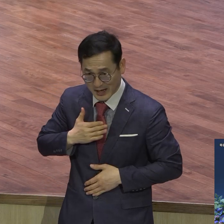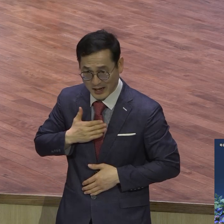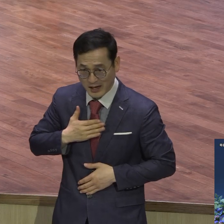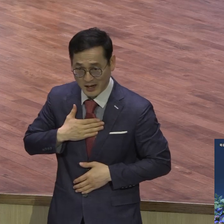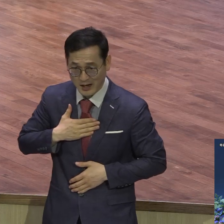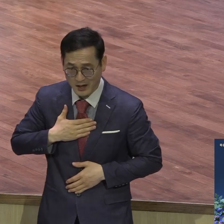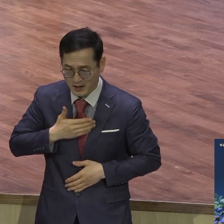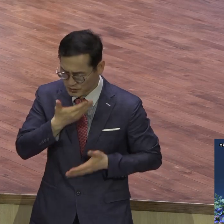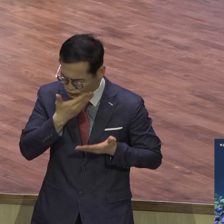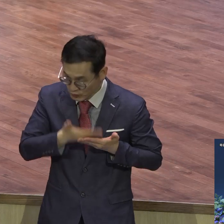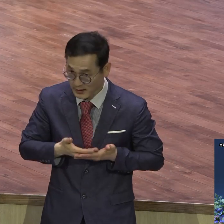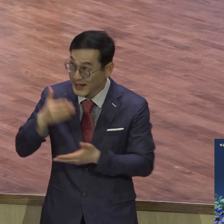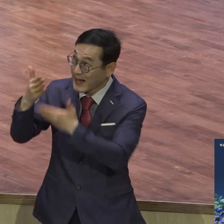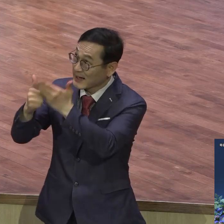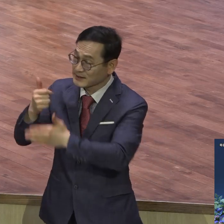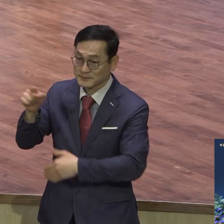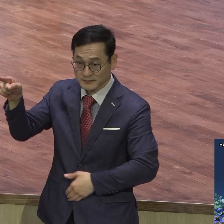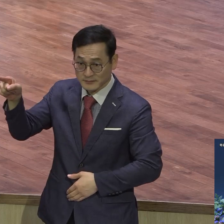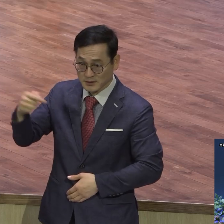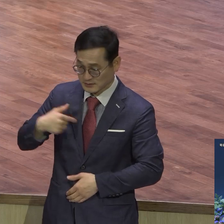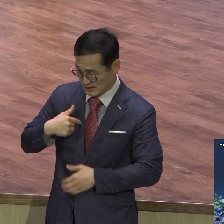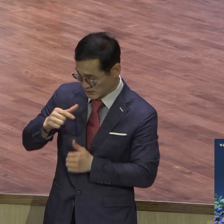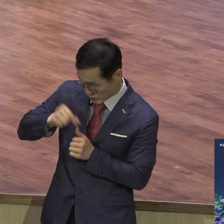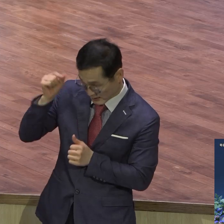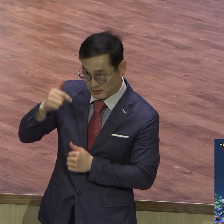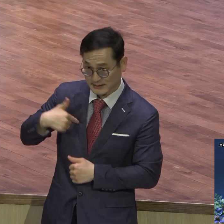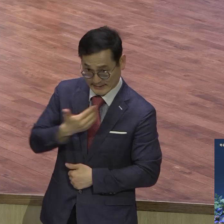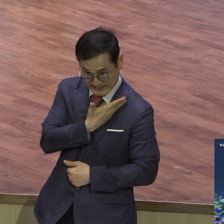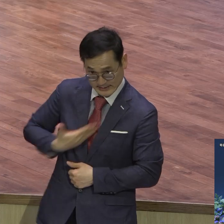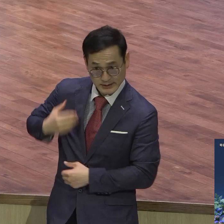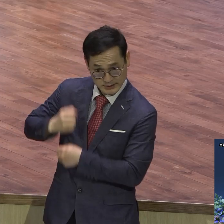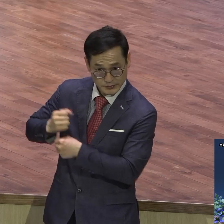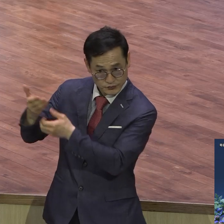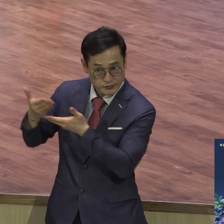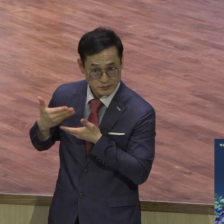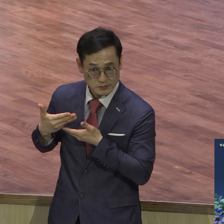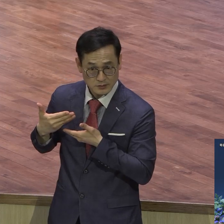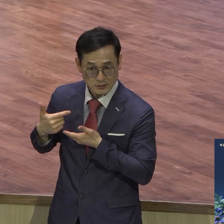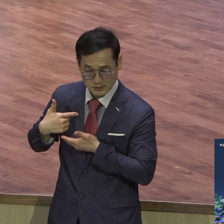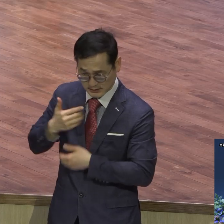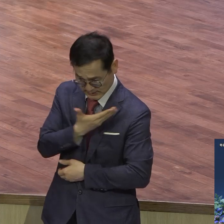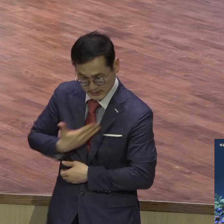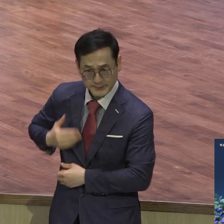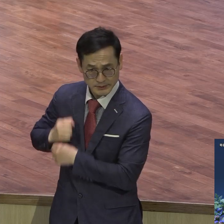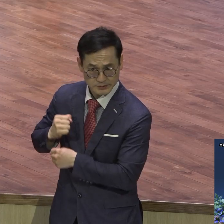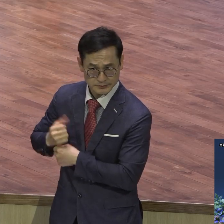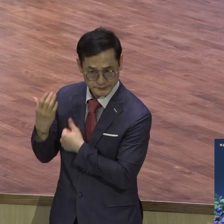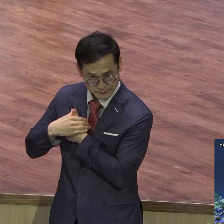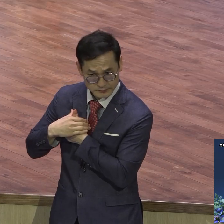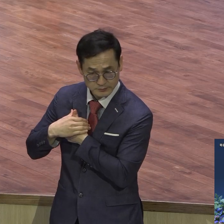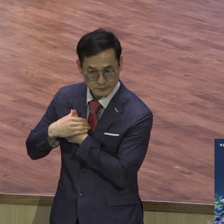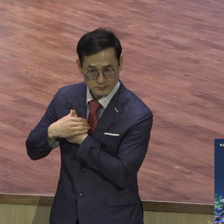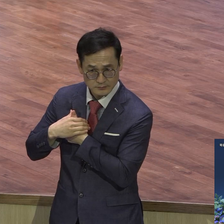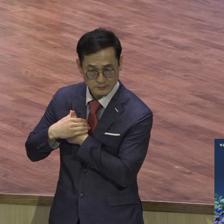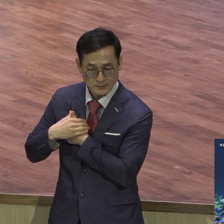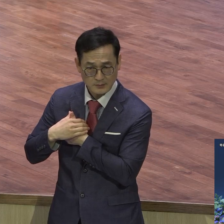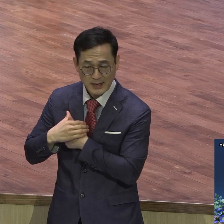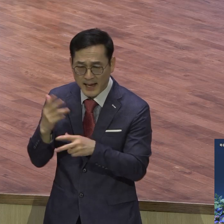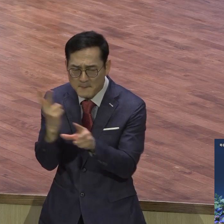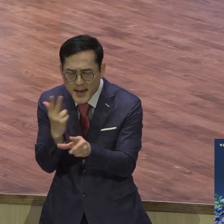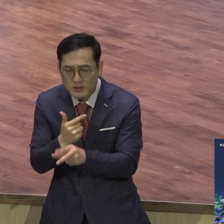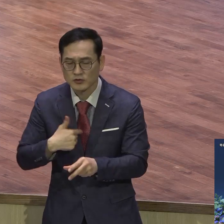중요하거든요. 여러분 제자예요. 제자 여러분 그냥 교회단의 교인이 아니라고 예수가 그리스도한 사실을 매주